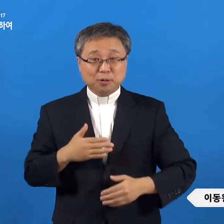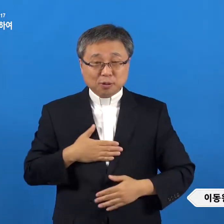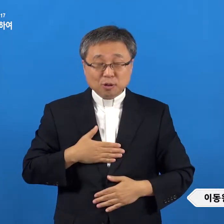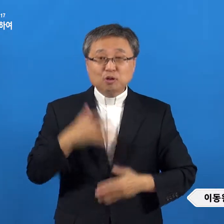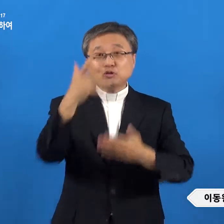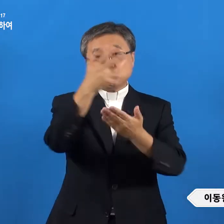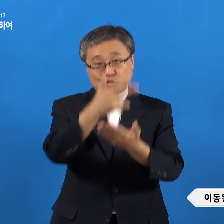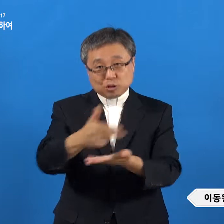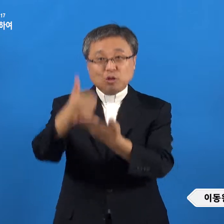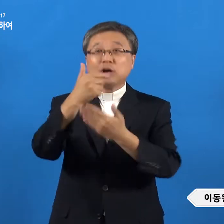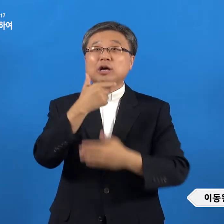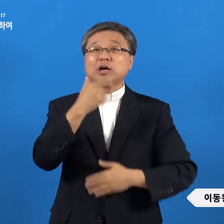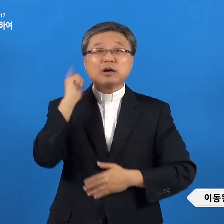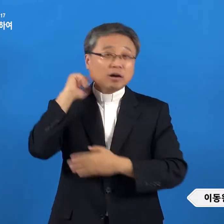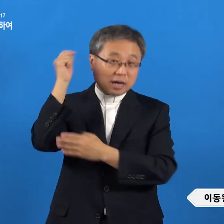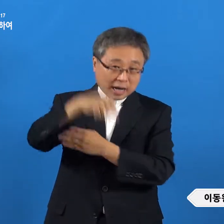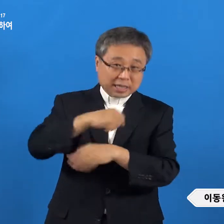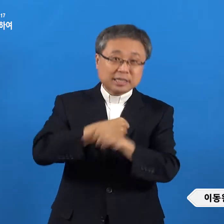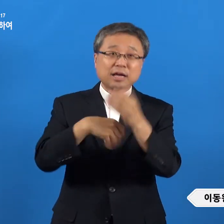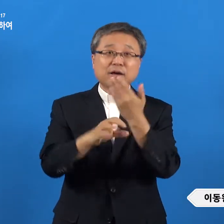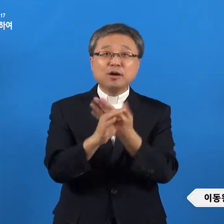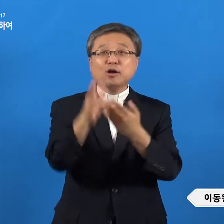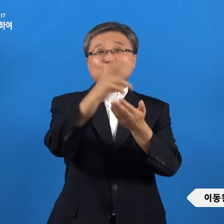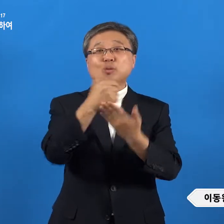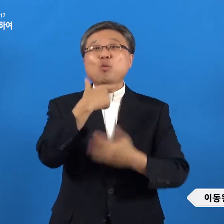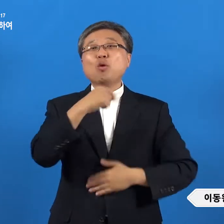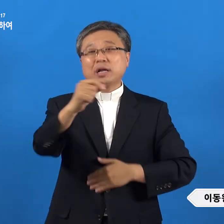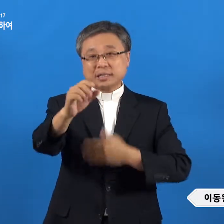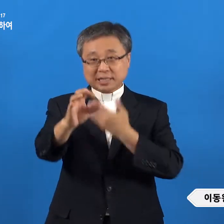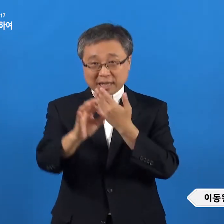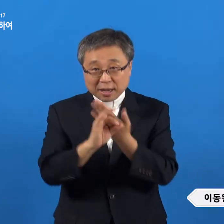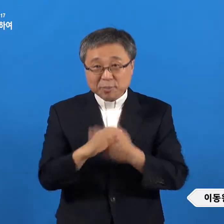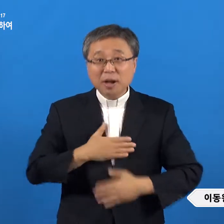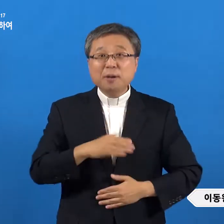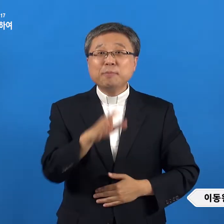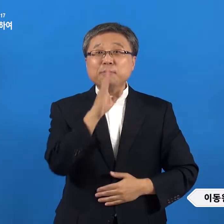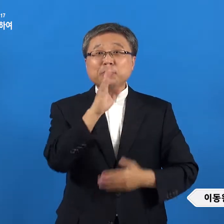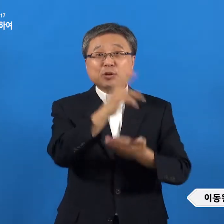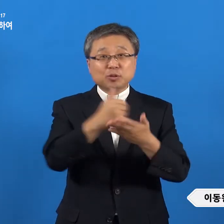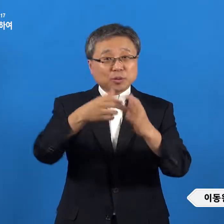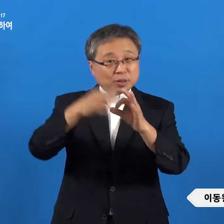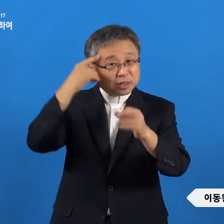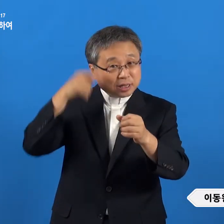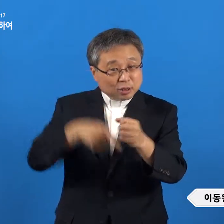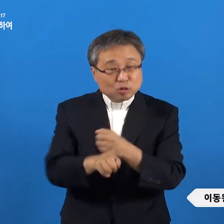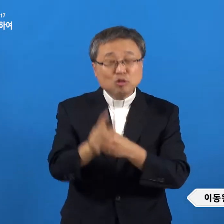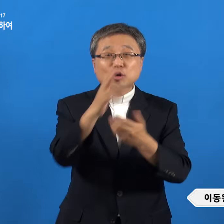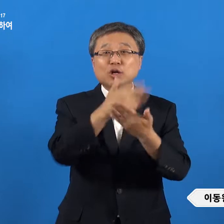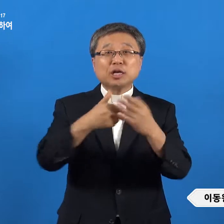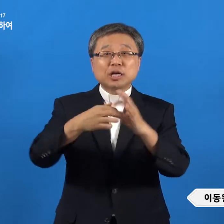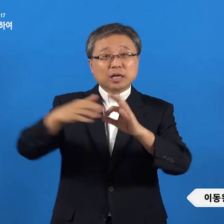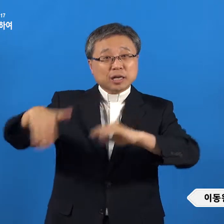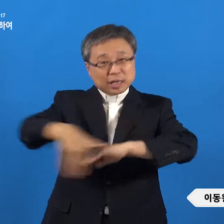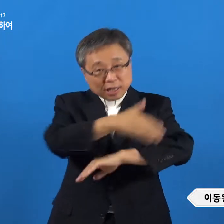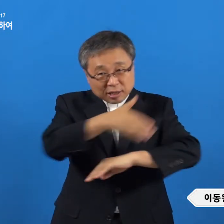willing, 주께서 허락하신다면, 주님이 원하신다면 바로 주님의 뜻, 주님의 계획, 주님의 인도에